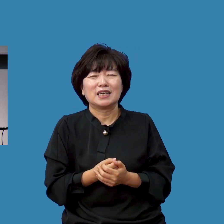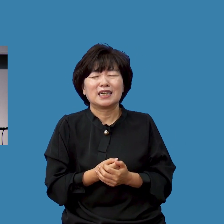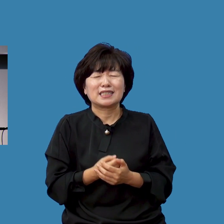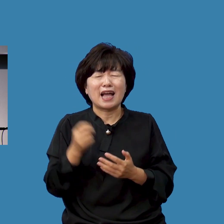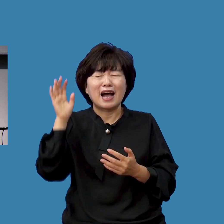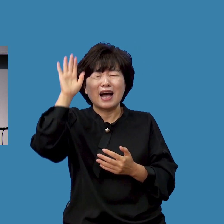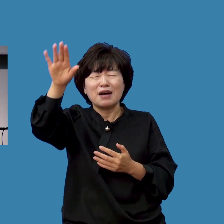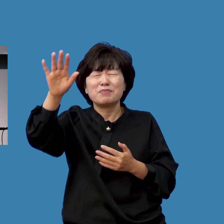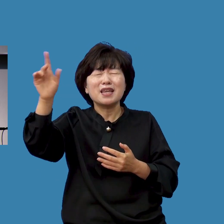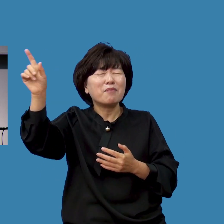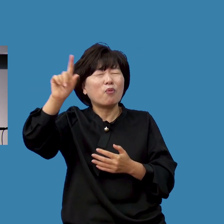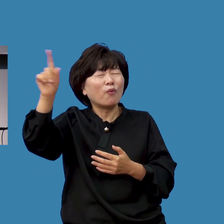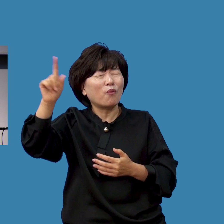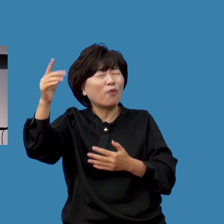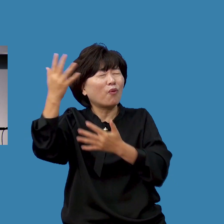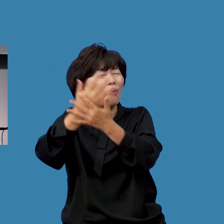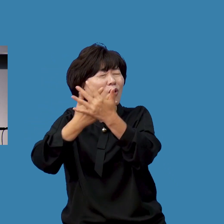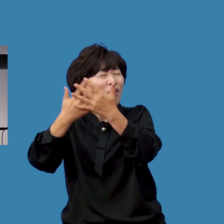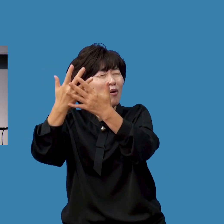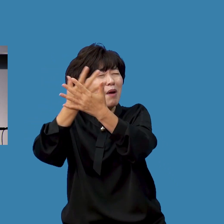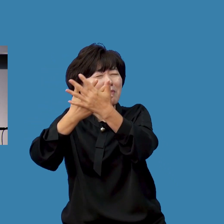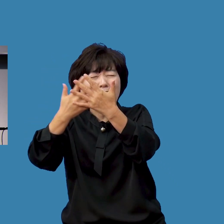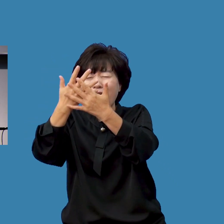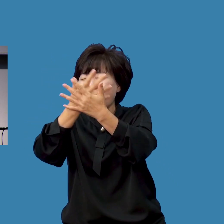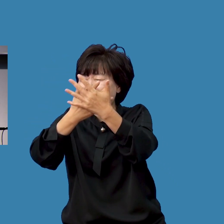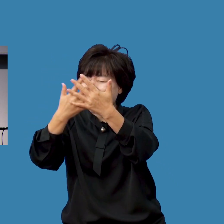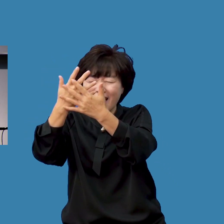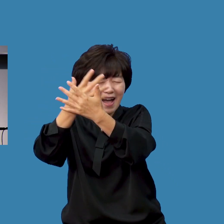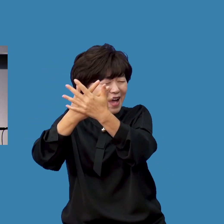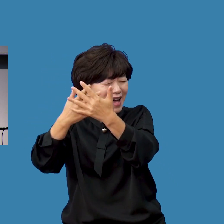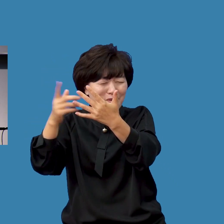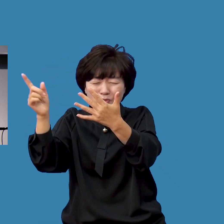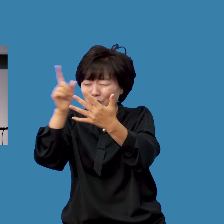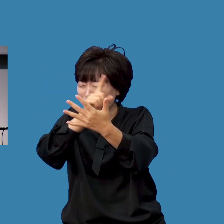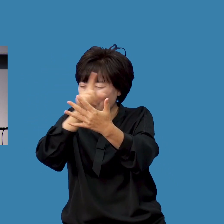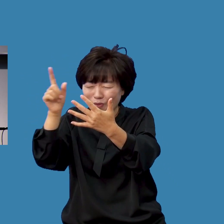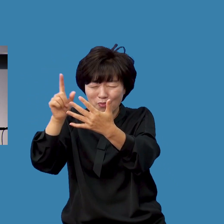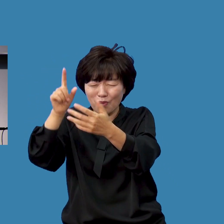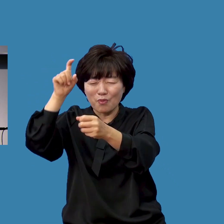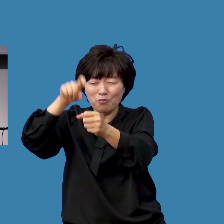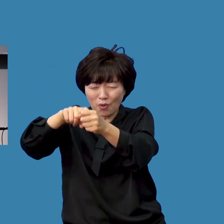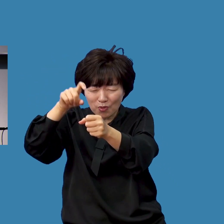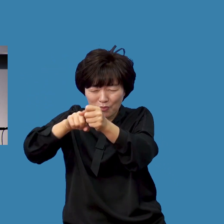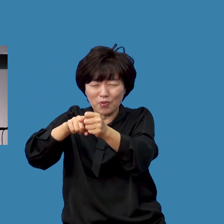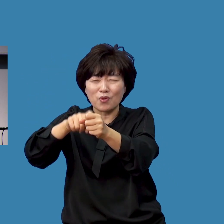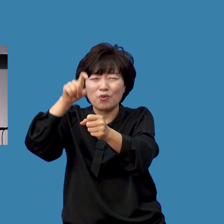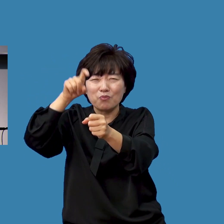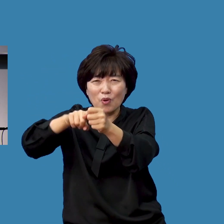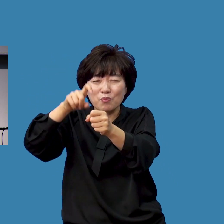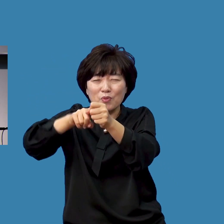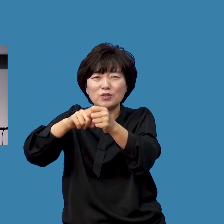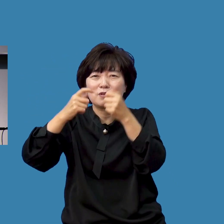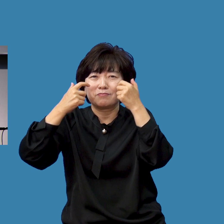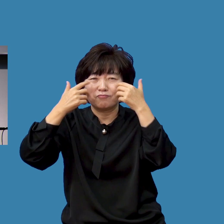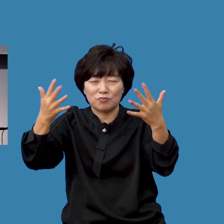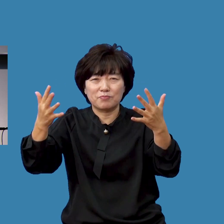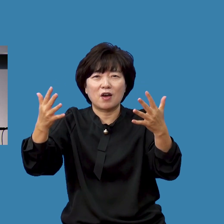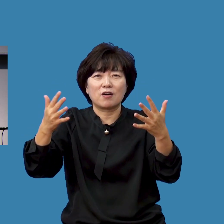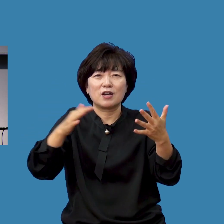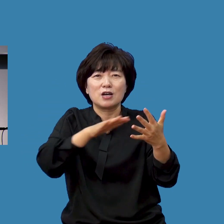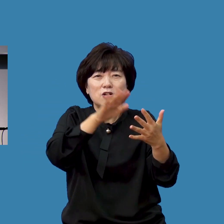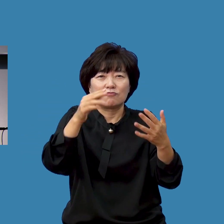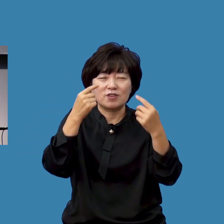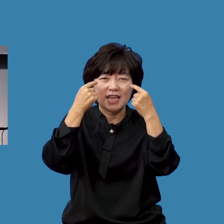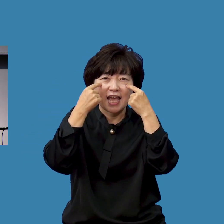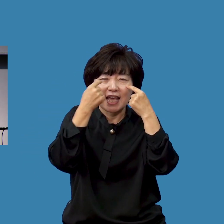아니야. 그냥 막막한 때야. 막막한 때. 이 막막한 때의